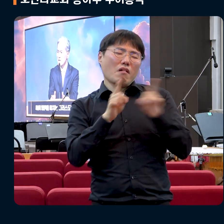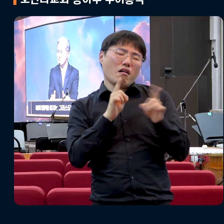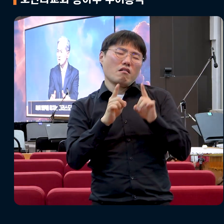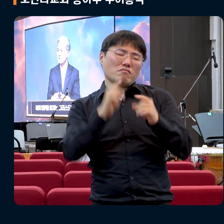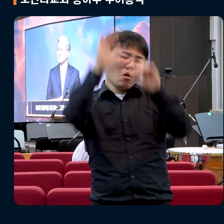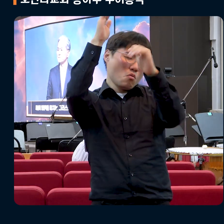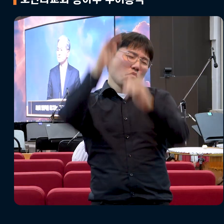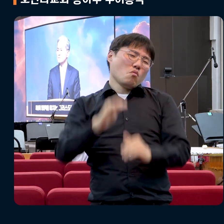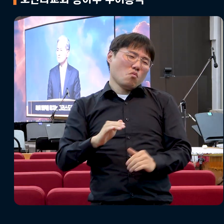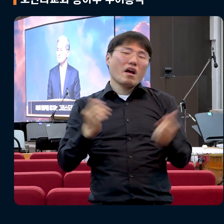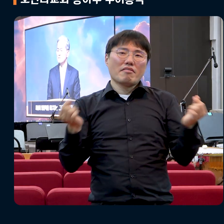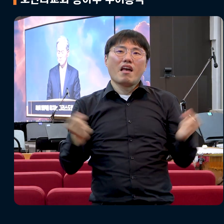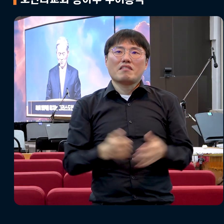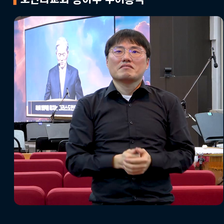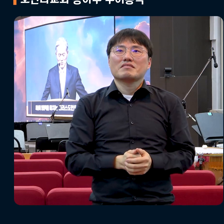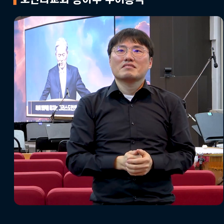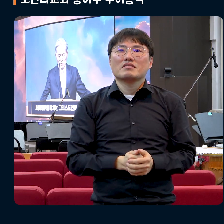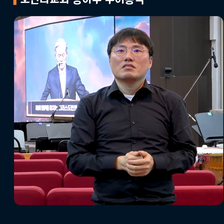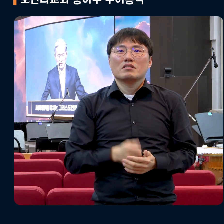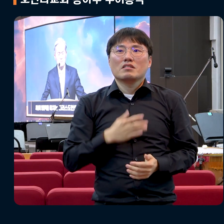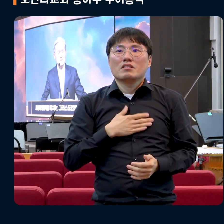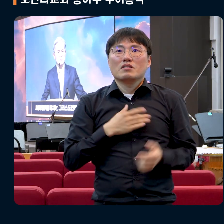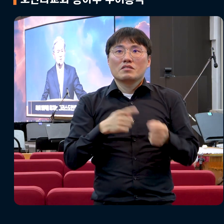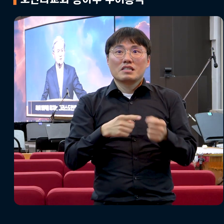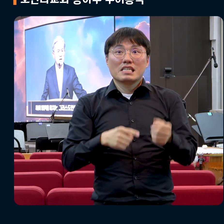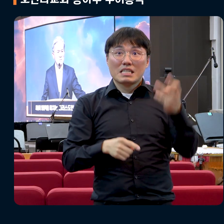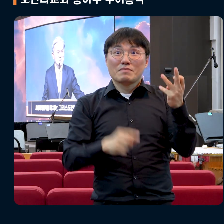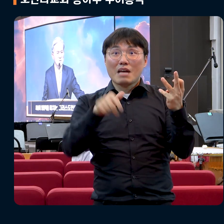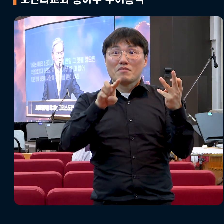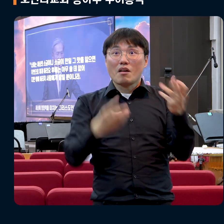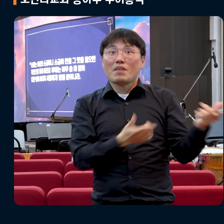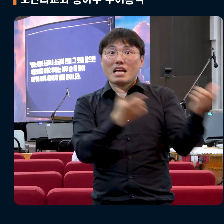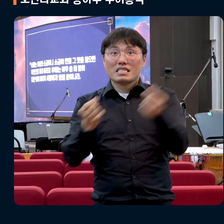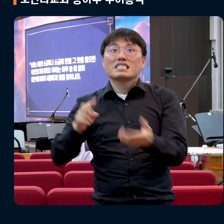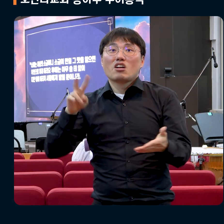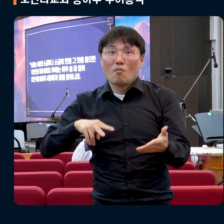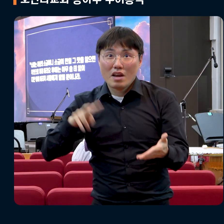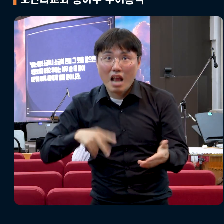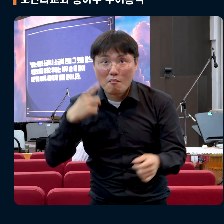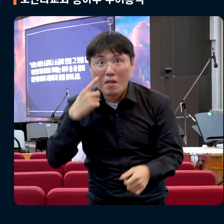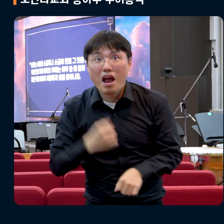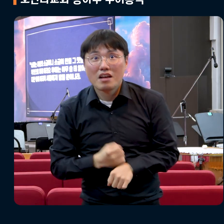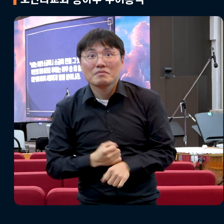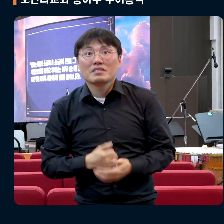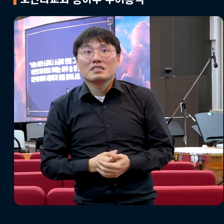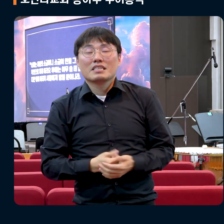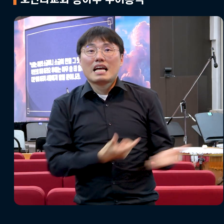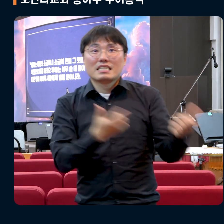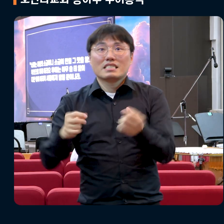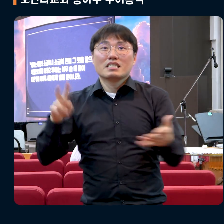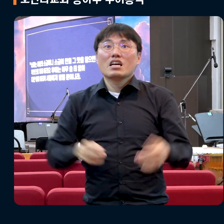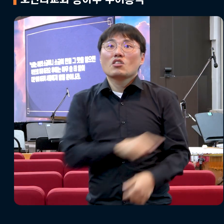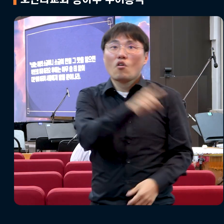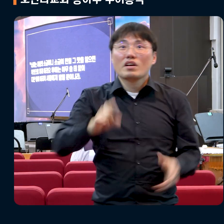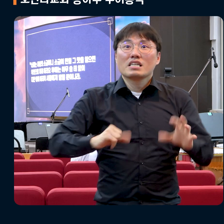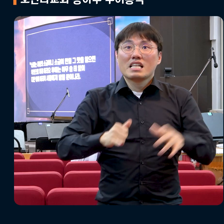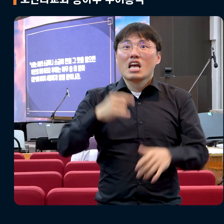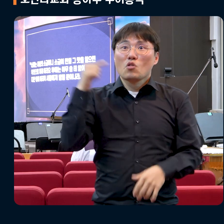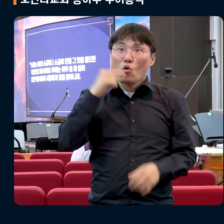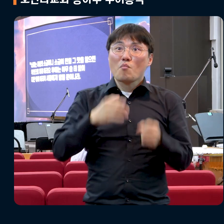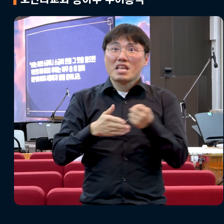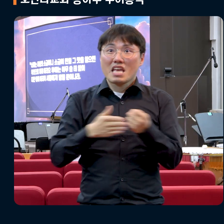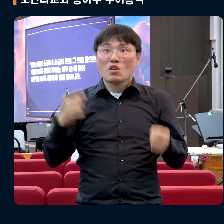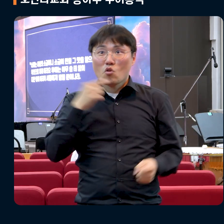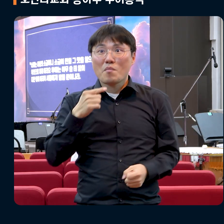말씀하신 바로 그 말씀이에요. 우리 먼저 13절을 함께 읽도록 하겠습니다. 13절 같이 읽습니다. 너희는